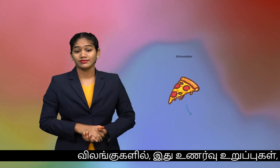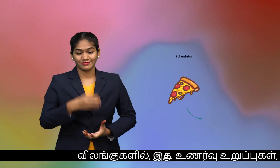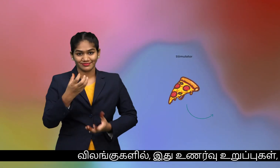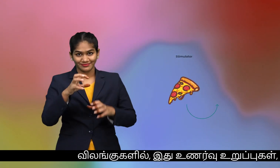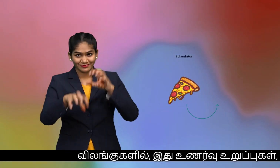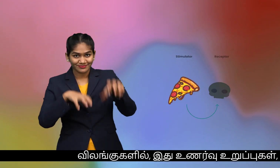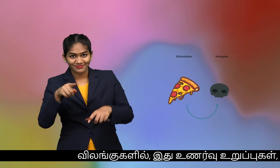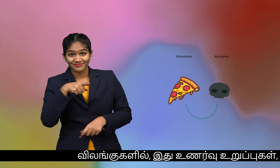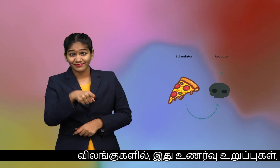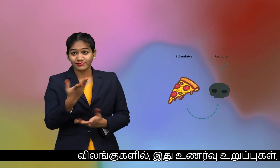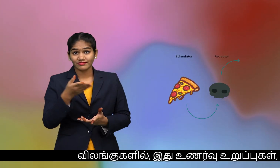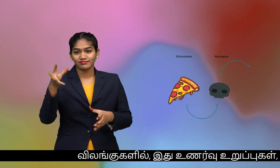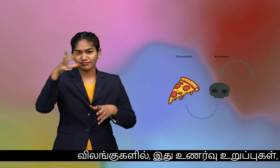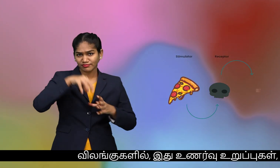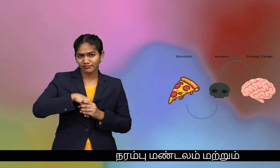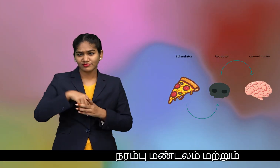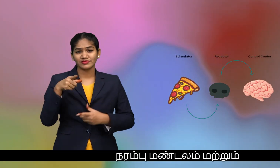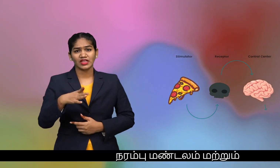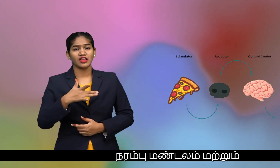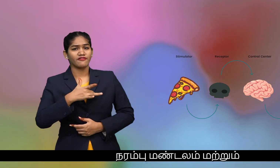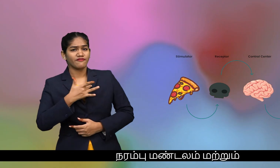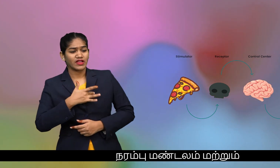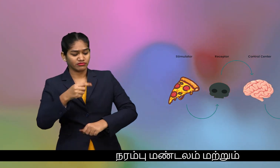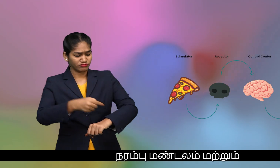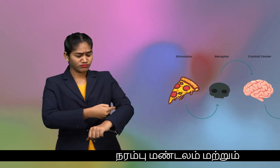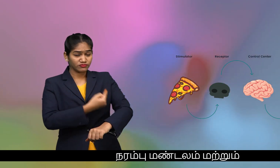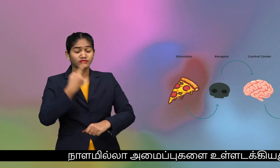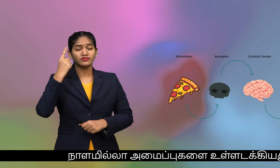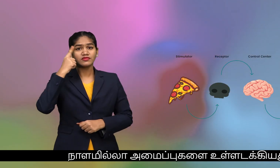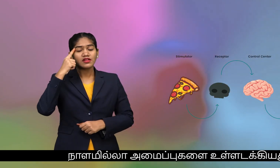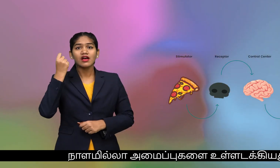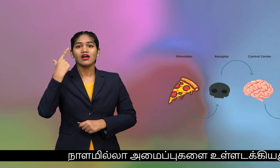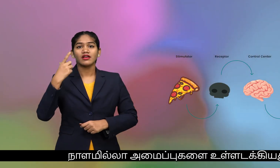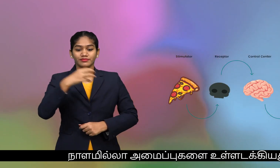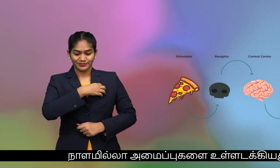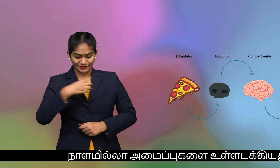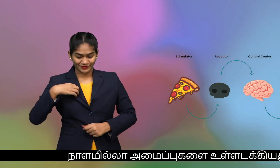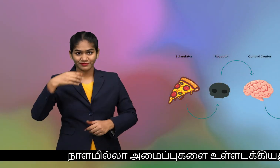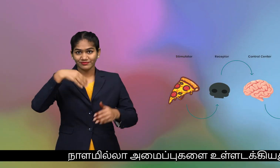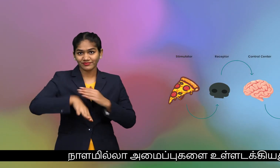விலங்குகளில் இது உணர்வு உறுப்புகள், நரம்பு மண்டலம் மற்றும் நாளமில்லா அமைப்புகளை உள்ளடக்கியது.